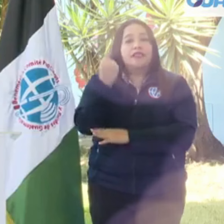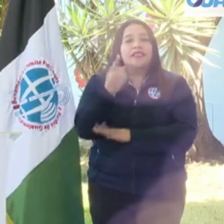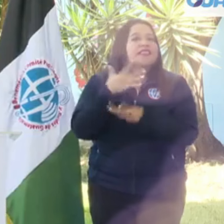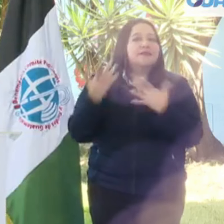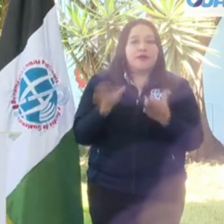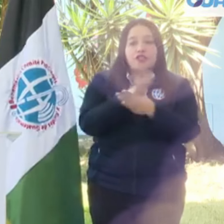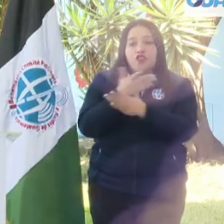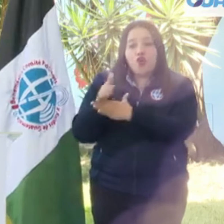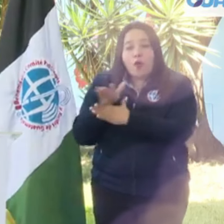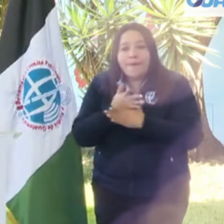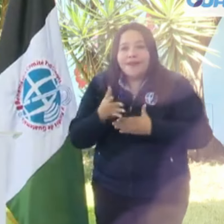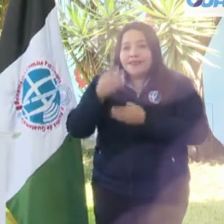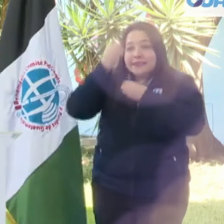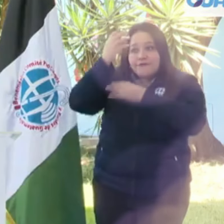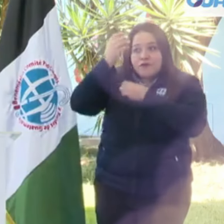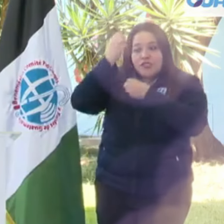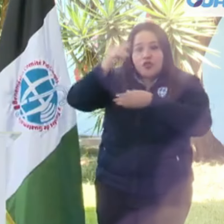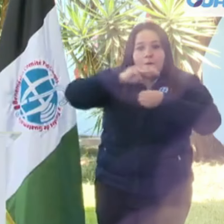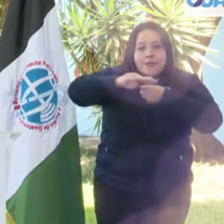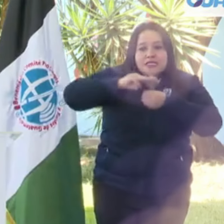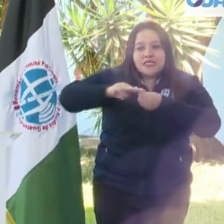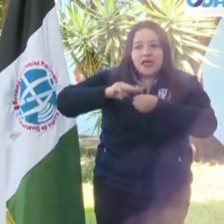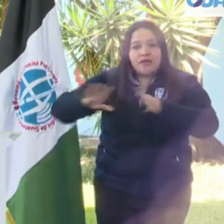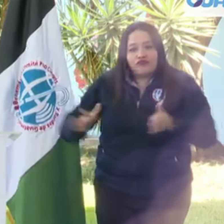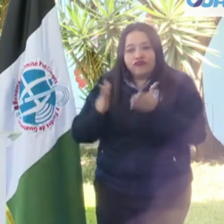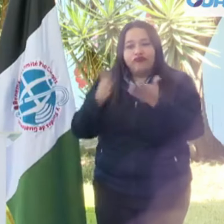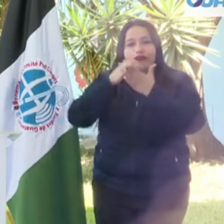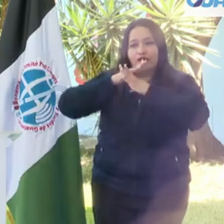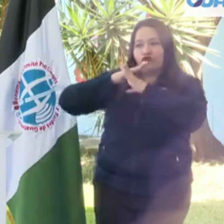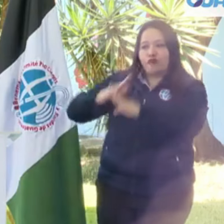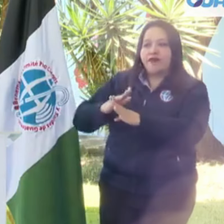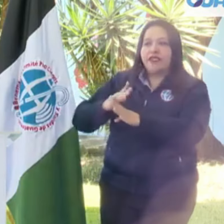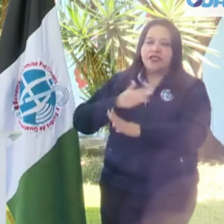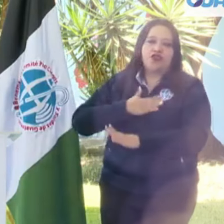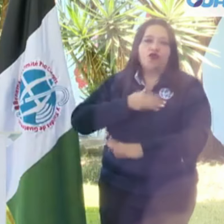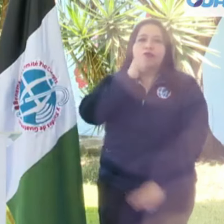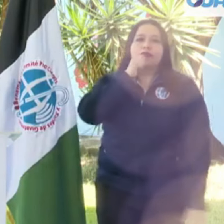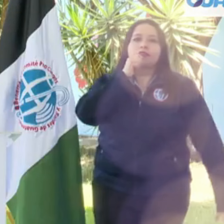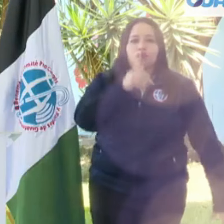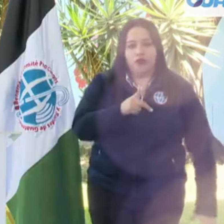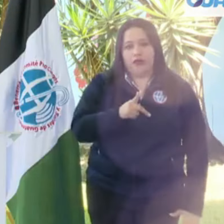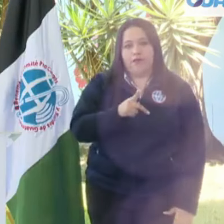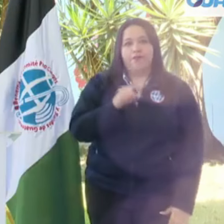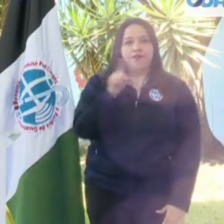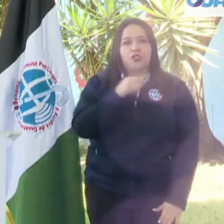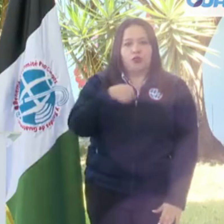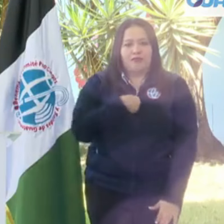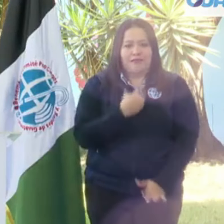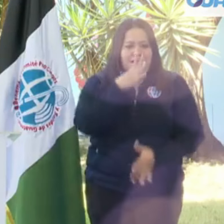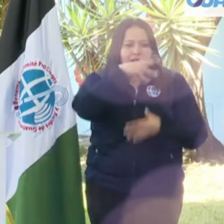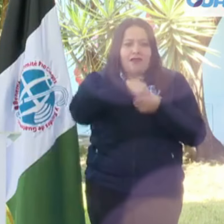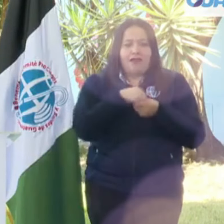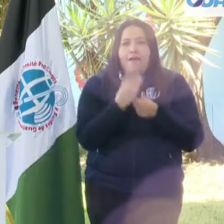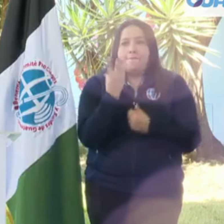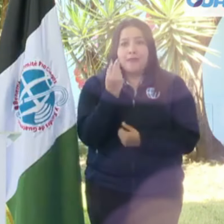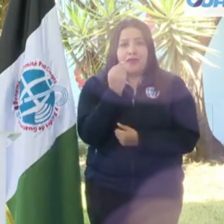mensaje de prevención y promoción de la denuncia. No tenemos que tener miedo frente